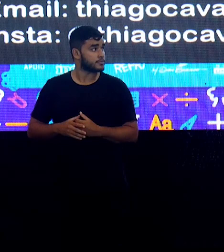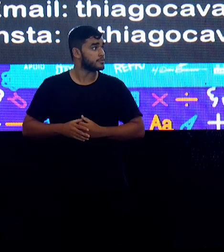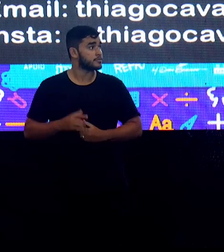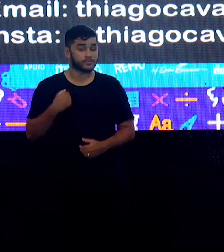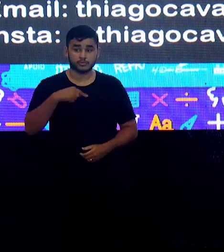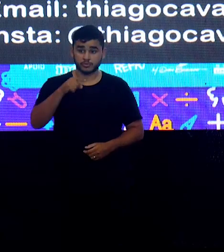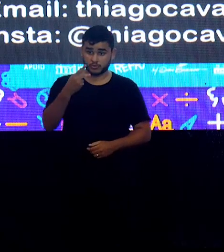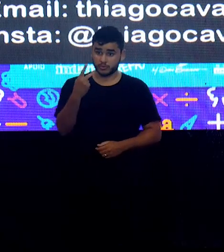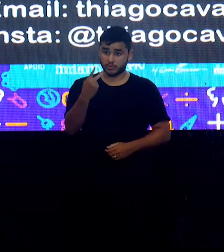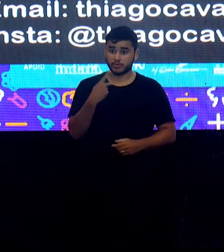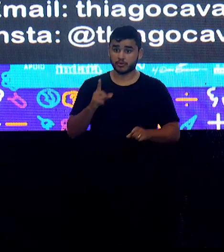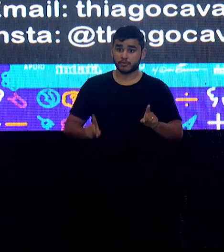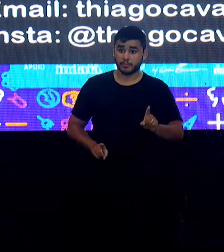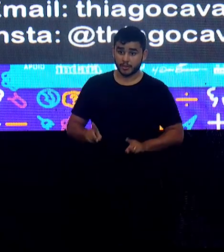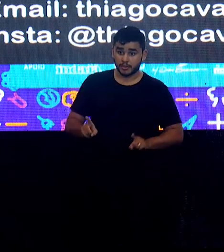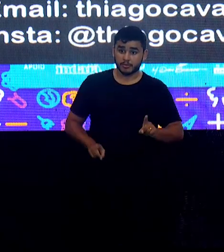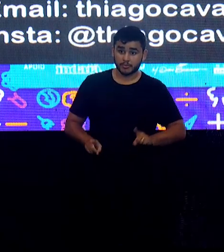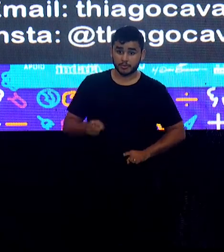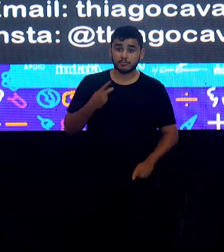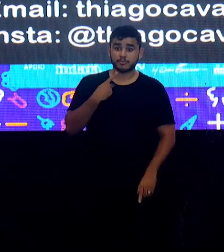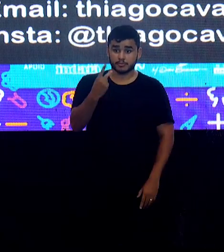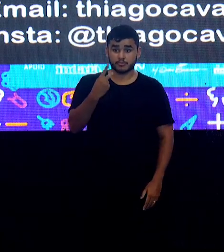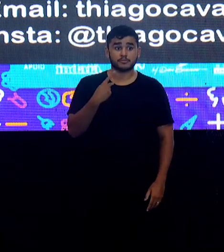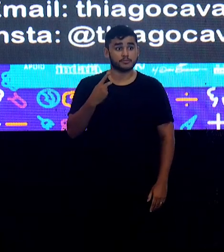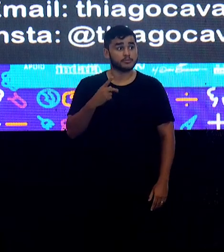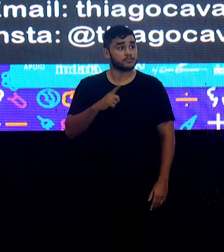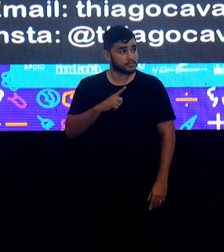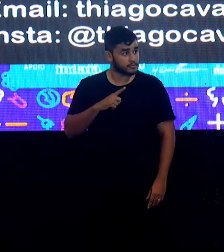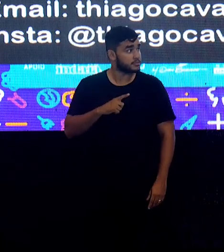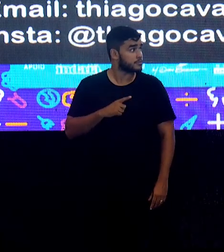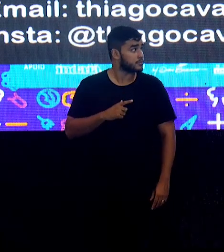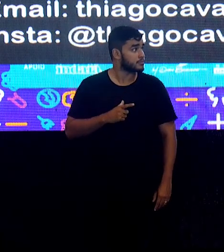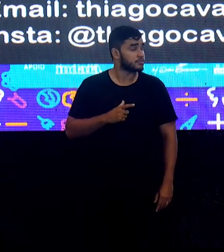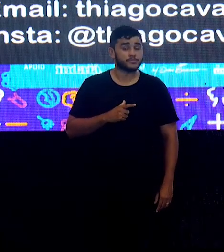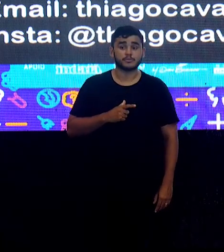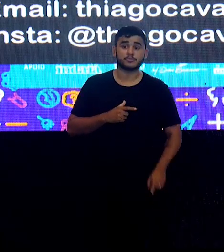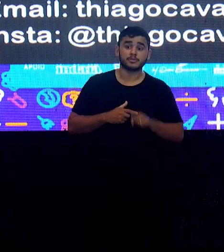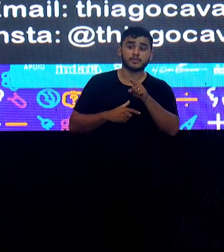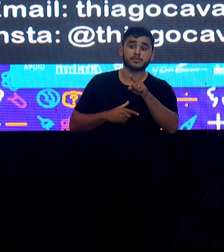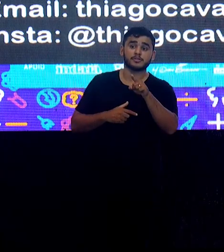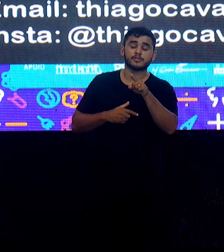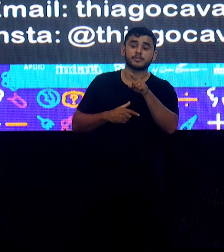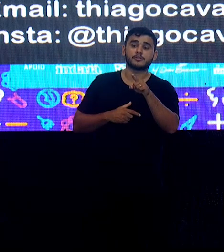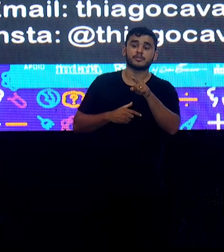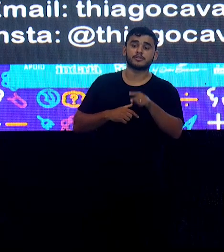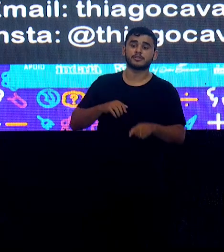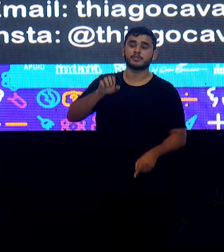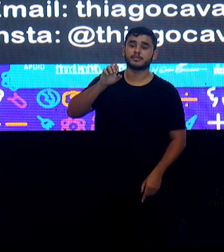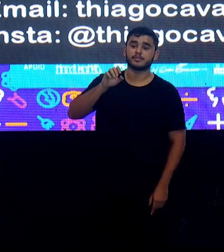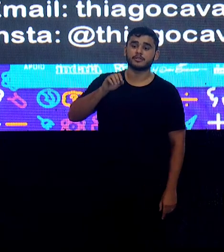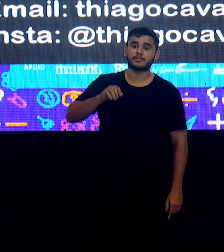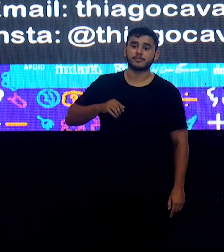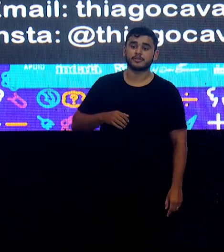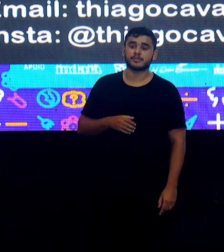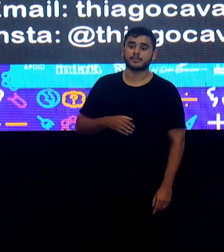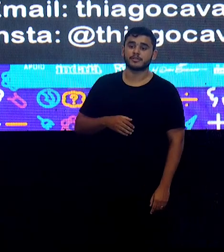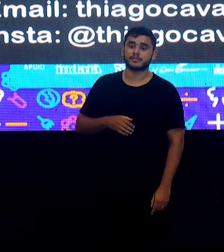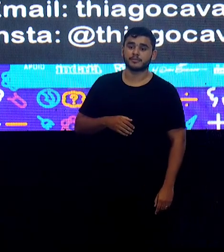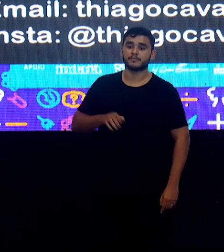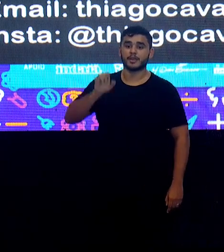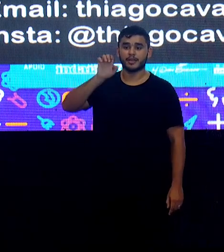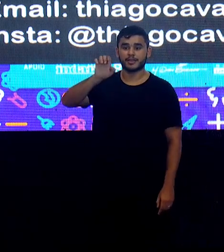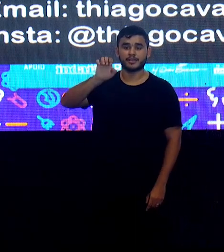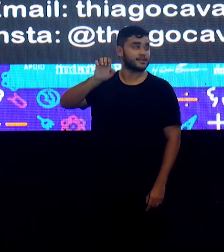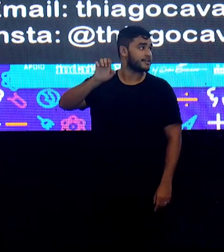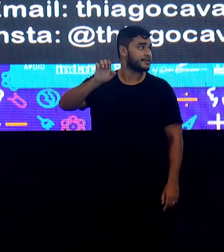viu? Todos os Cavalcantes são primos entre si. Agora o teu Cavalcante, tu que levantou a mão, com I ou com E? Com E?